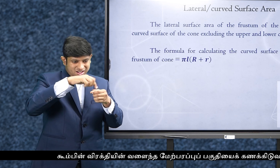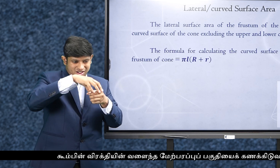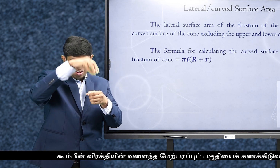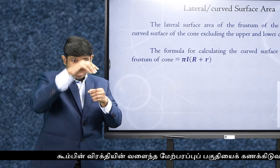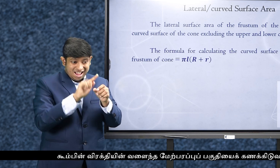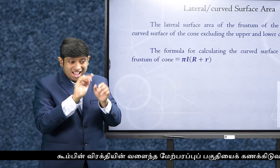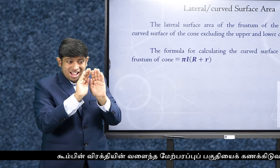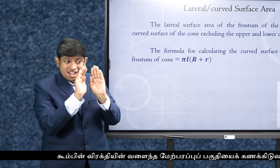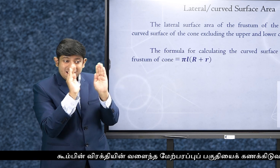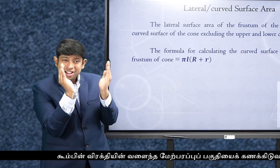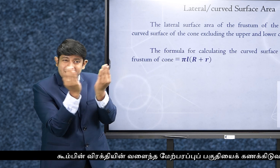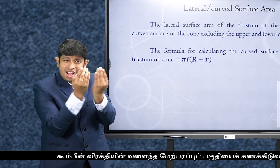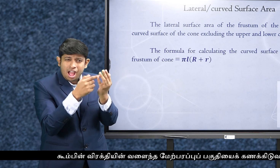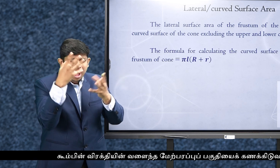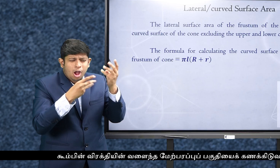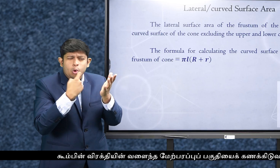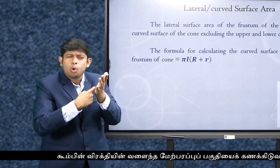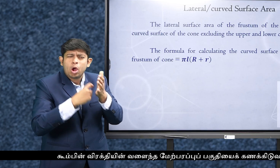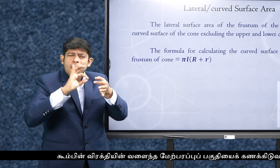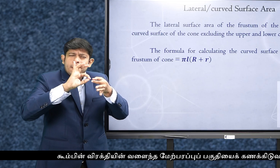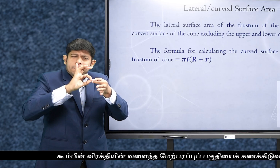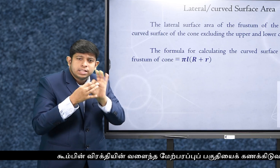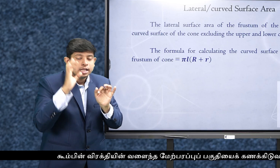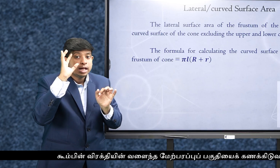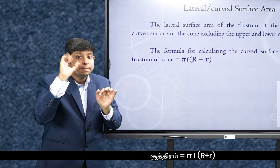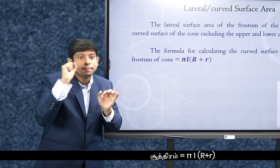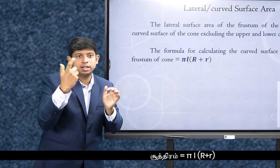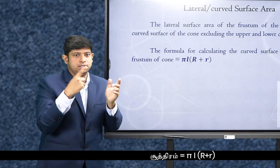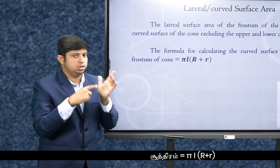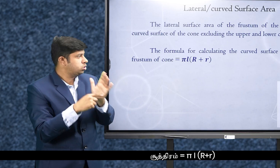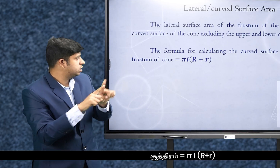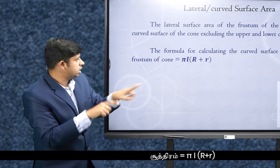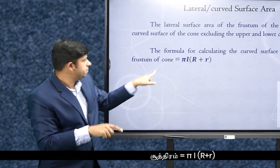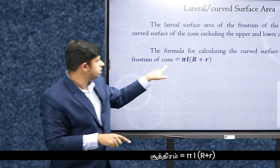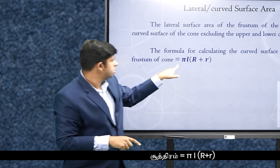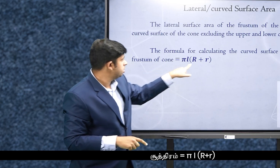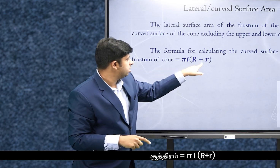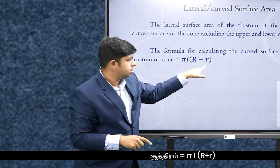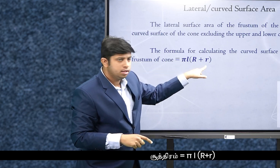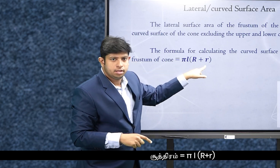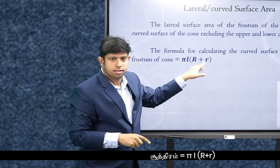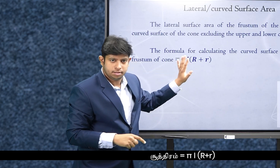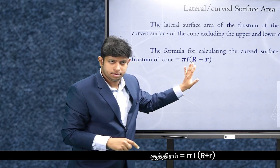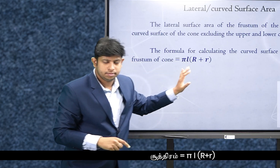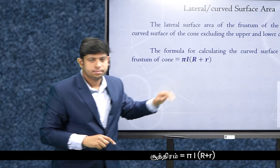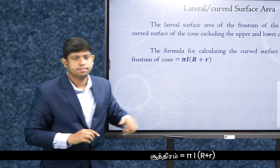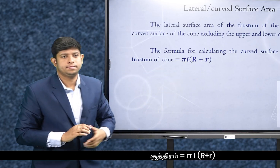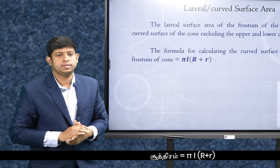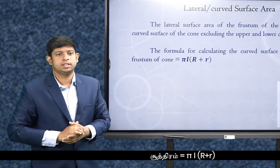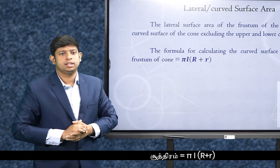கூம்பின் அடிகண்டம் வளைந்த மேற்பரப்பை கணக்கிடுவதற்கான சூத்திரம் ஈடு பை எல் அடைப்புக்குறிக்குள் பெரிய ஆர் கூட்டல்